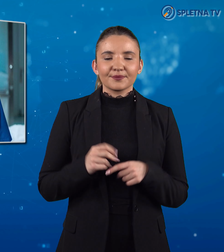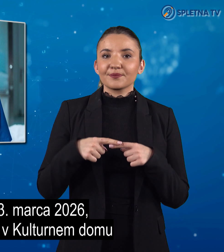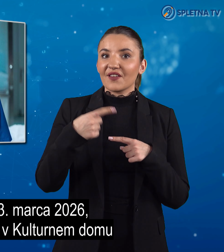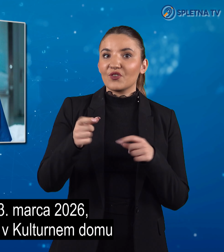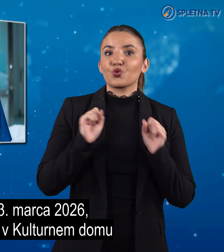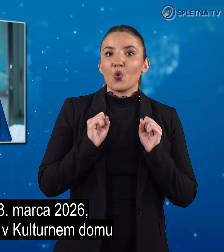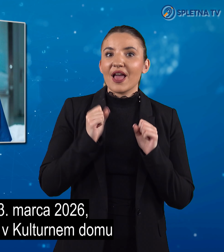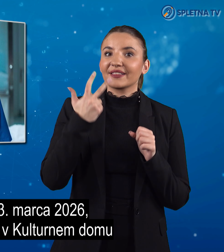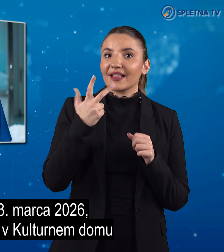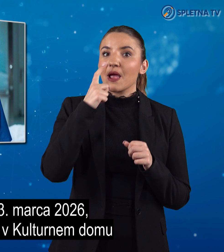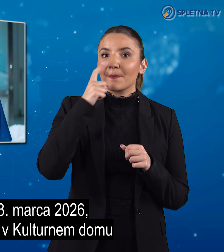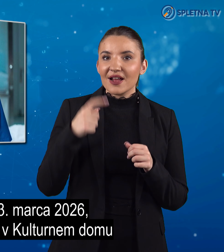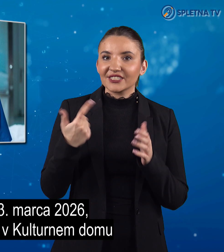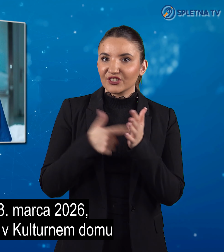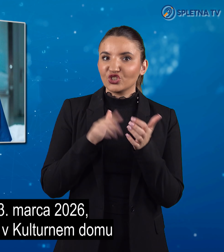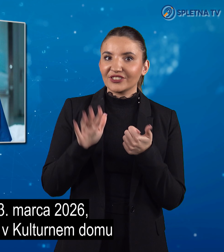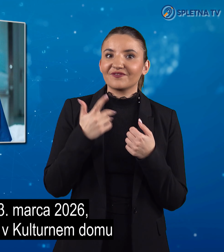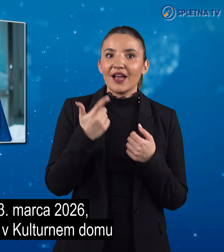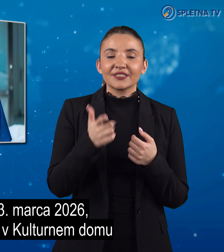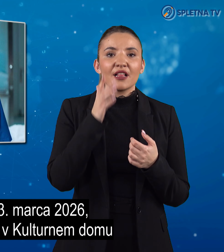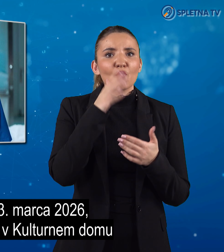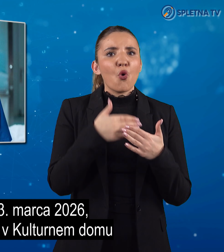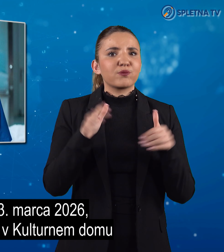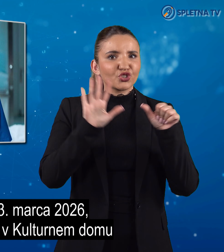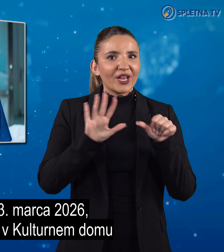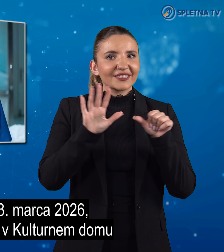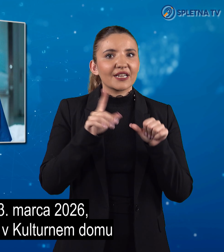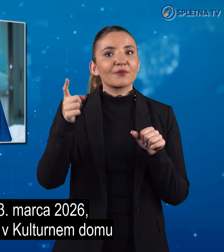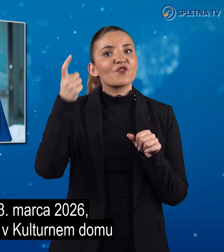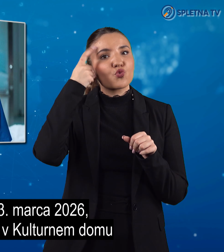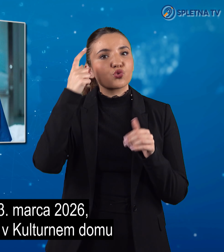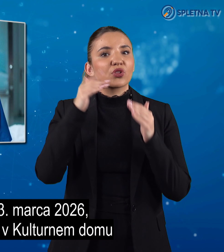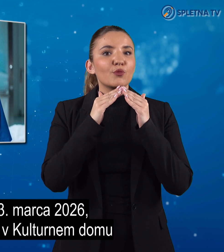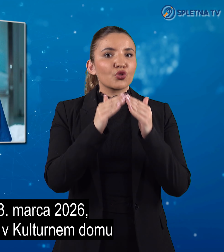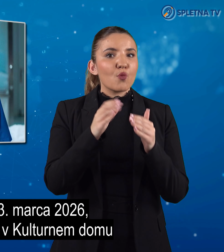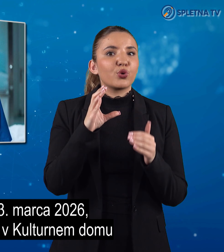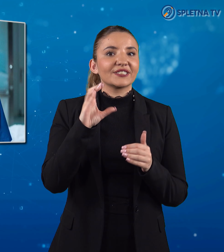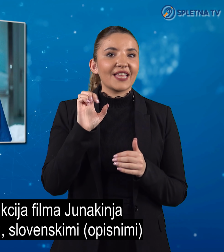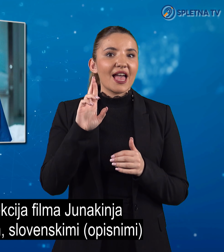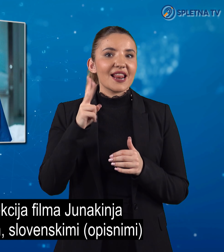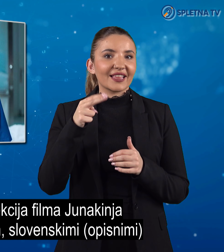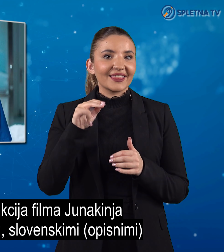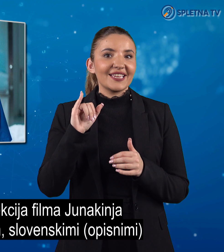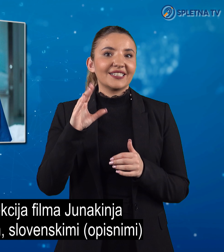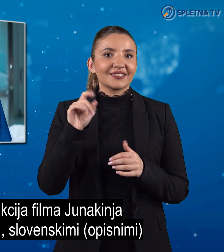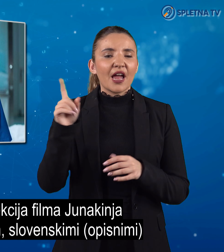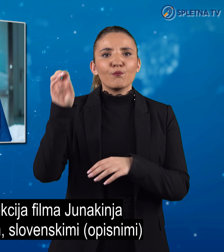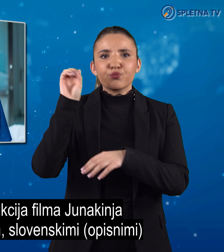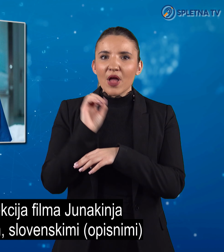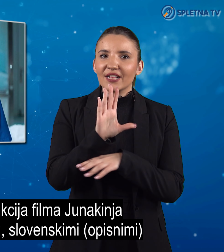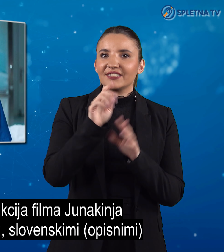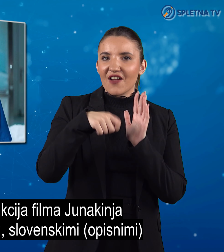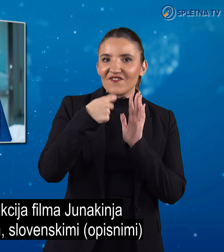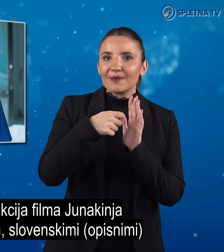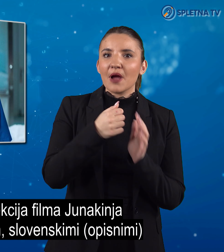V torek 3. marca 2026 bo ob 18. uri v kulturnem domu Cerknica projekcija filma